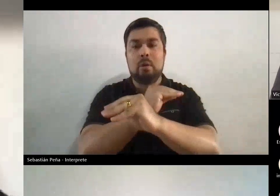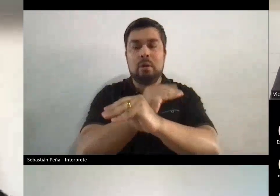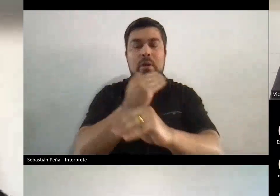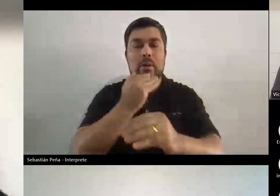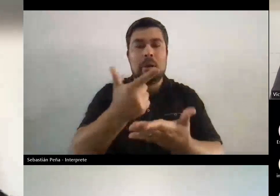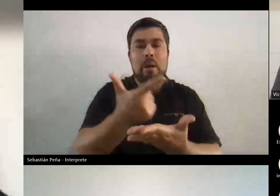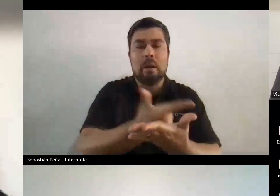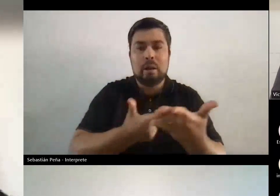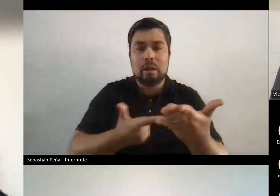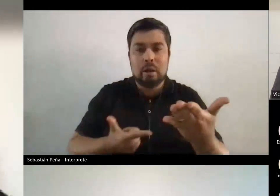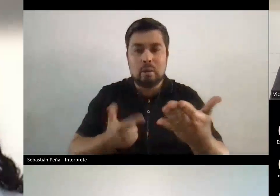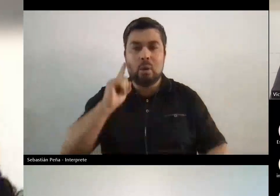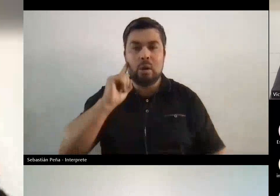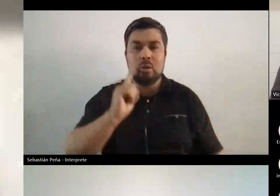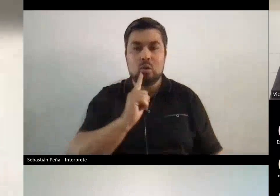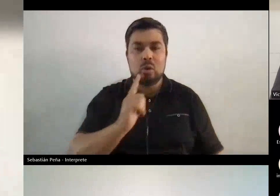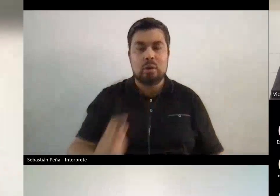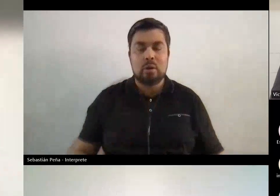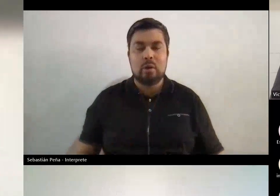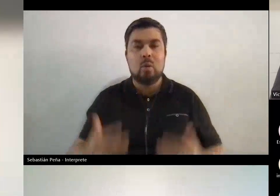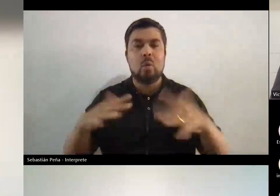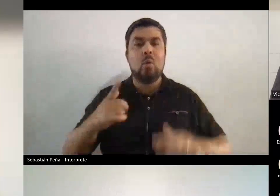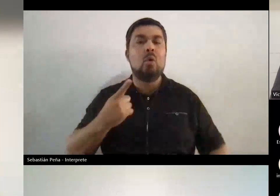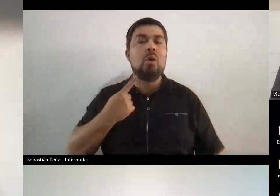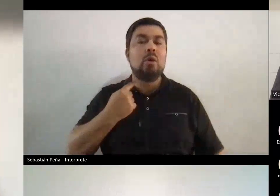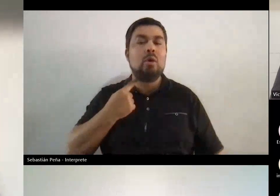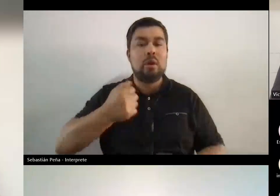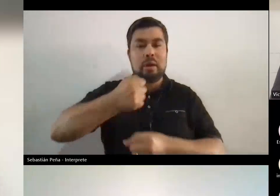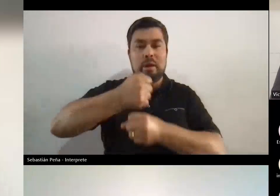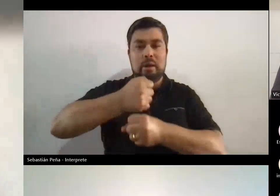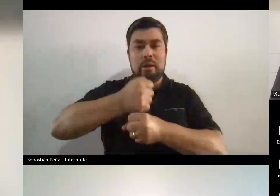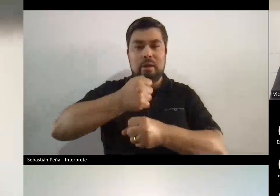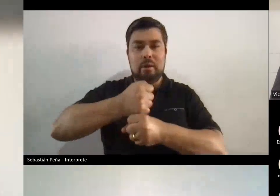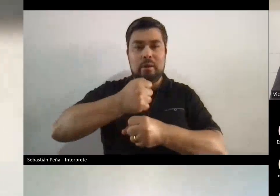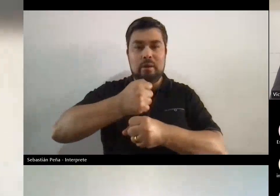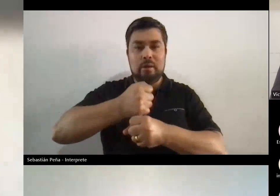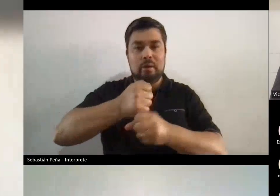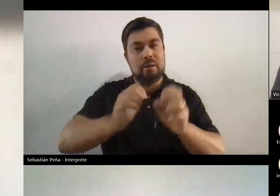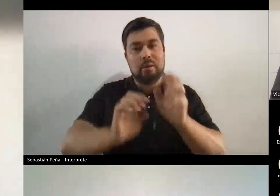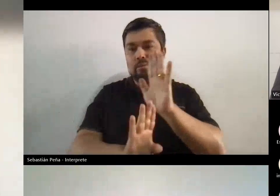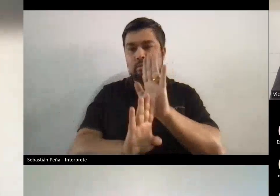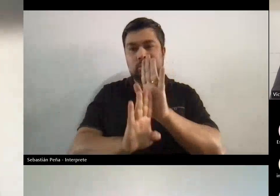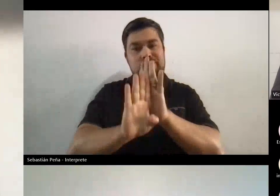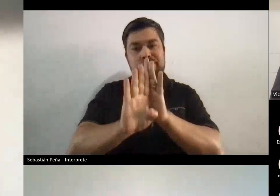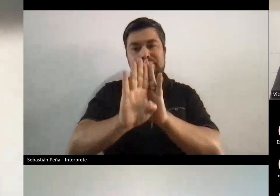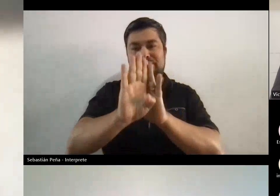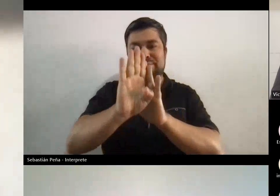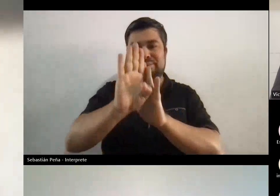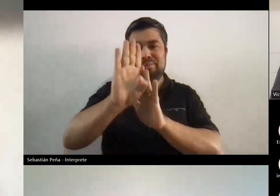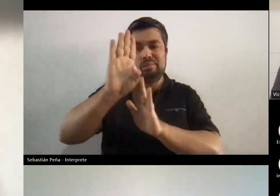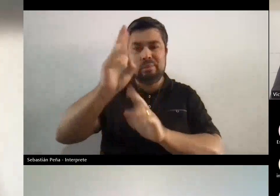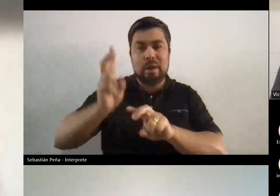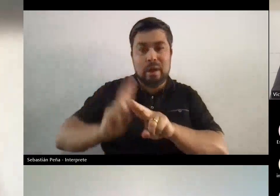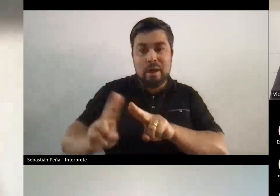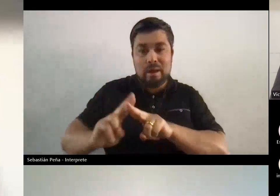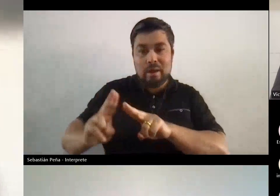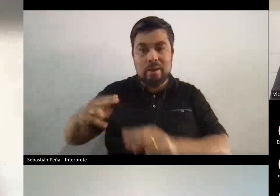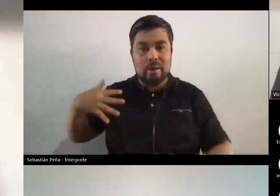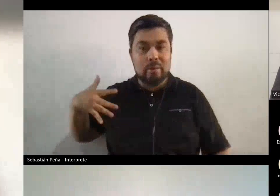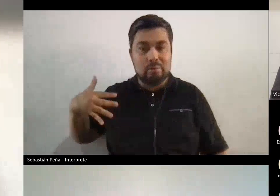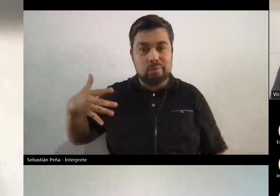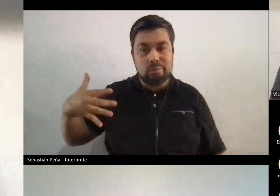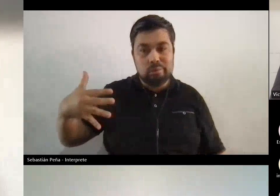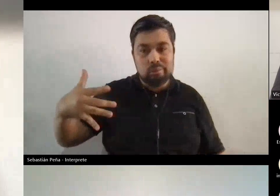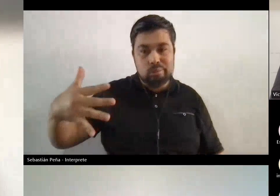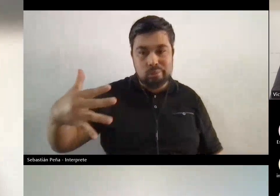interesante trabajo desarrollado, perdón, a lo largo de su trayectoria profesional. Así es que nada,